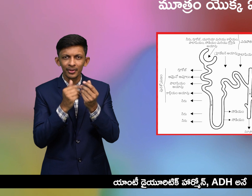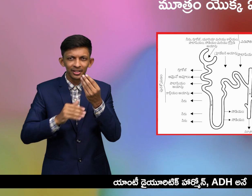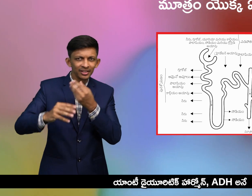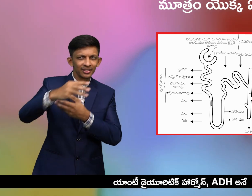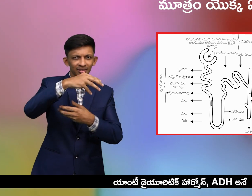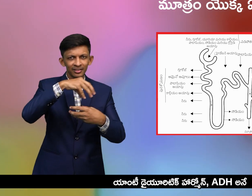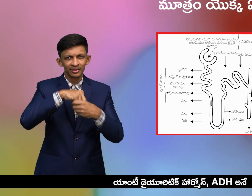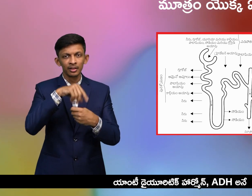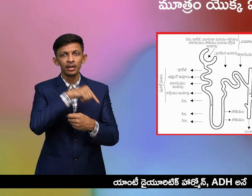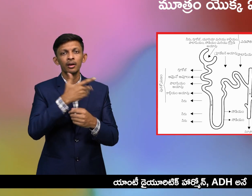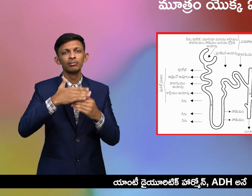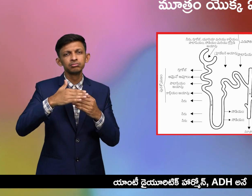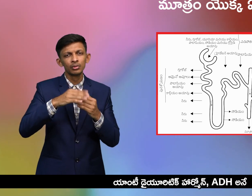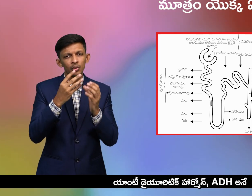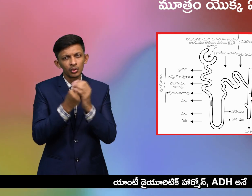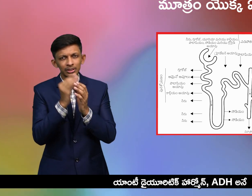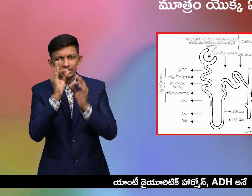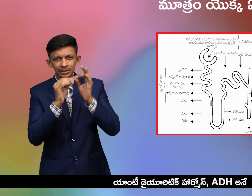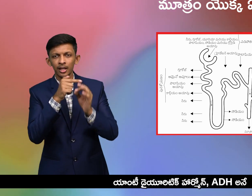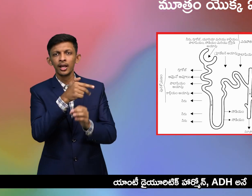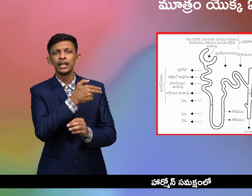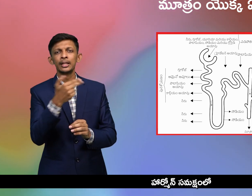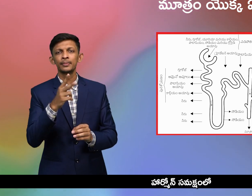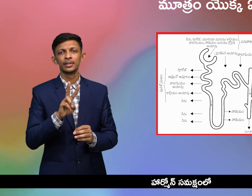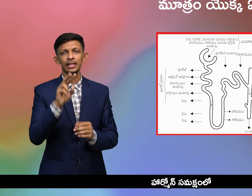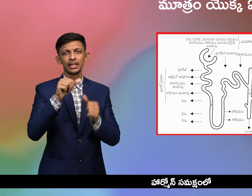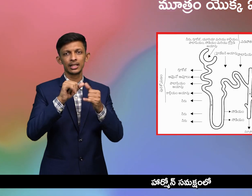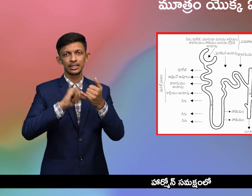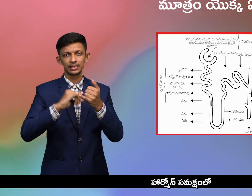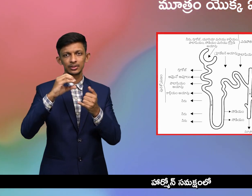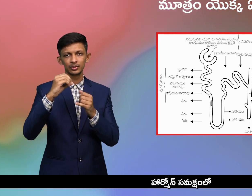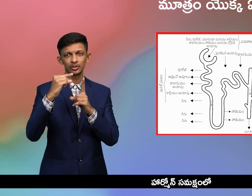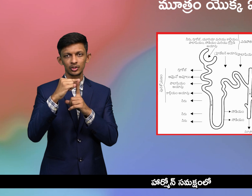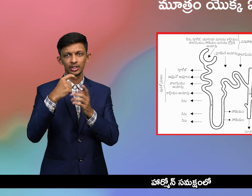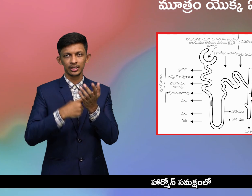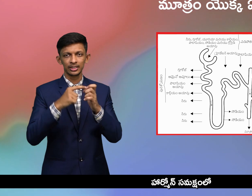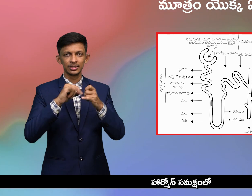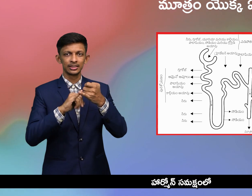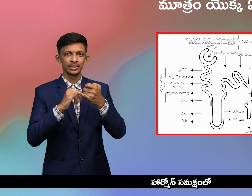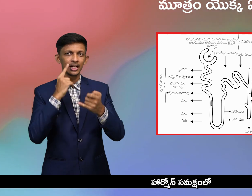యాంటీడయారిటిక్ హార్మోన్ ADH అనే హార్మోన్ సమక్షంలో